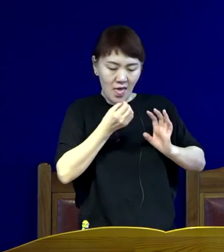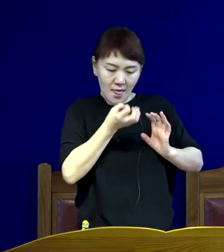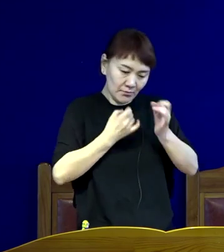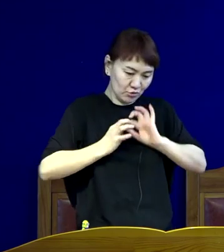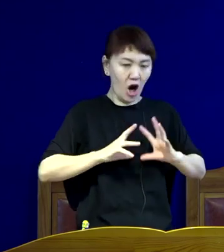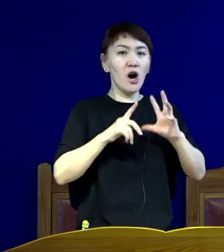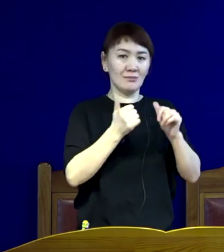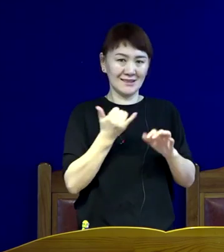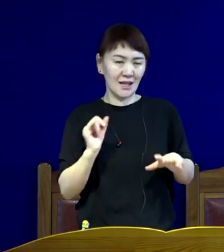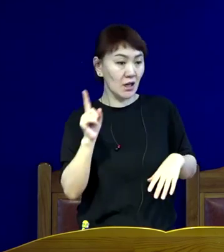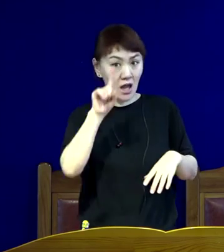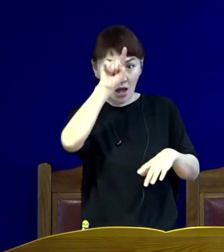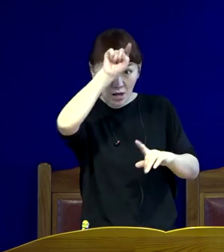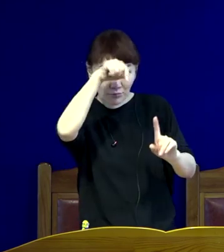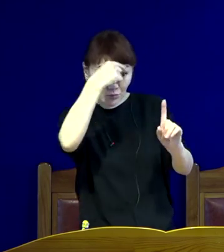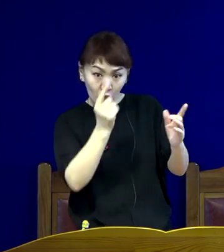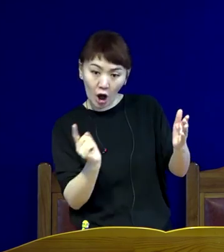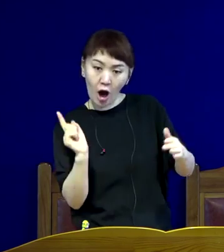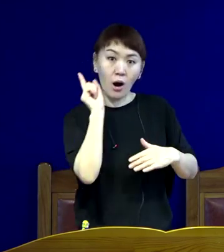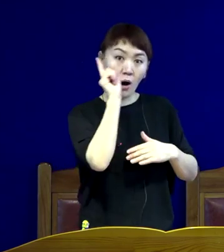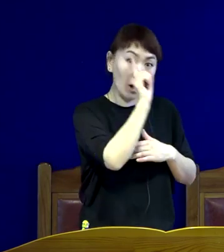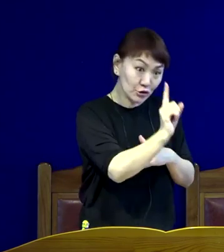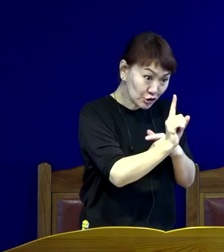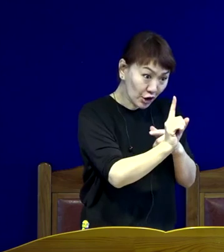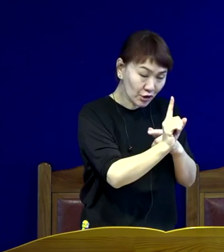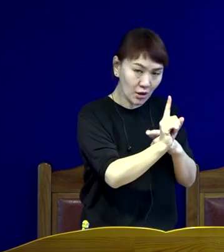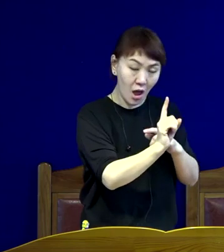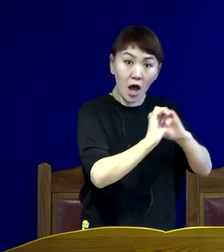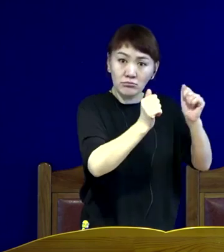эмчлэгдэхгүй. Гэр бүл бол эмнэлэгтэй адилхан.